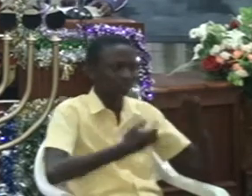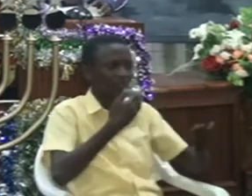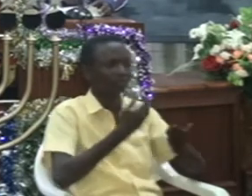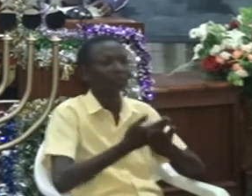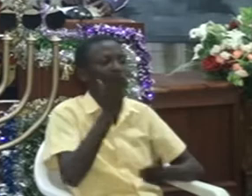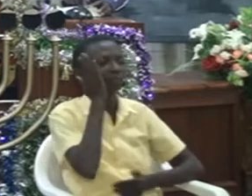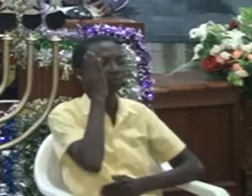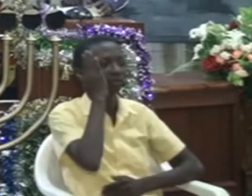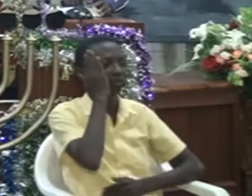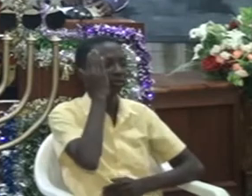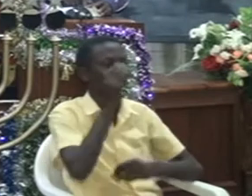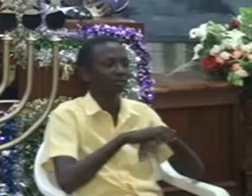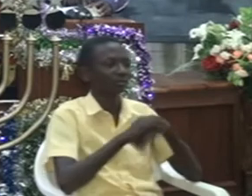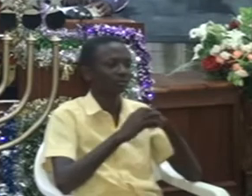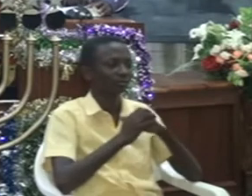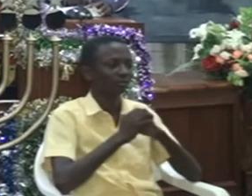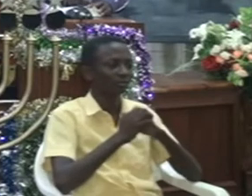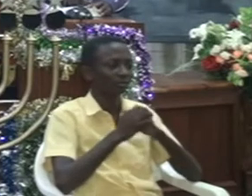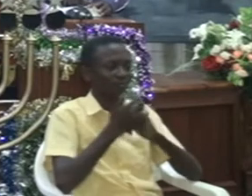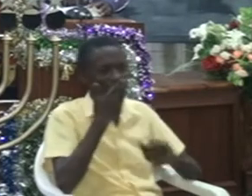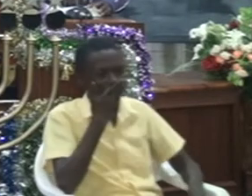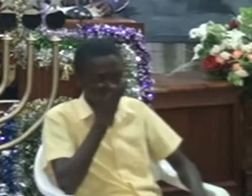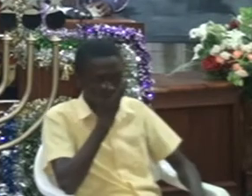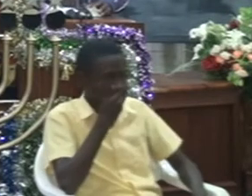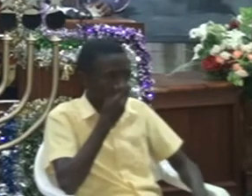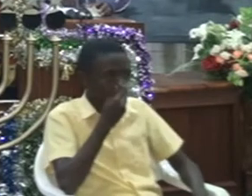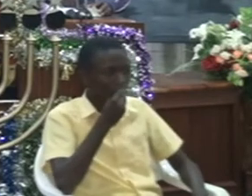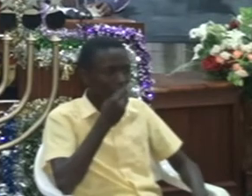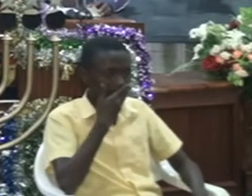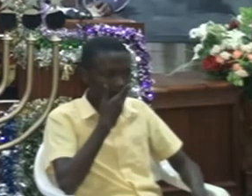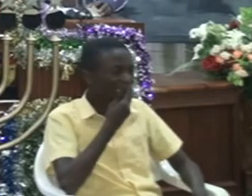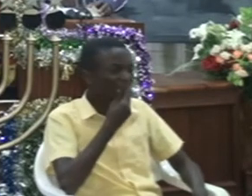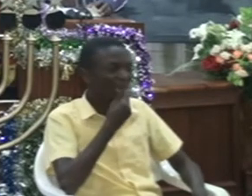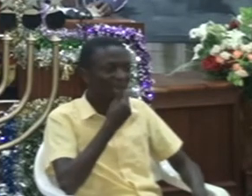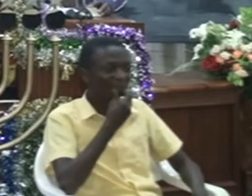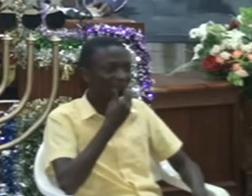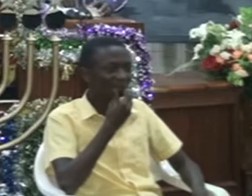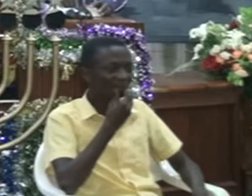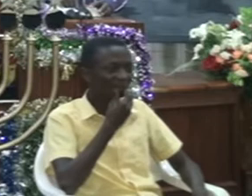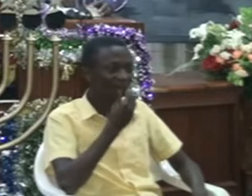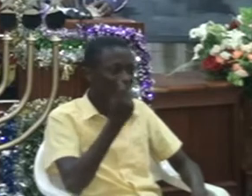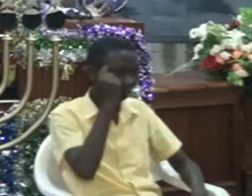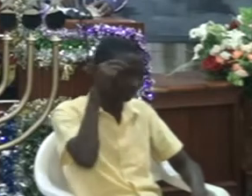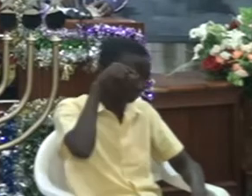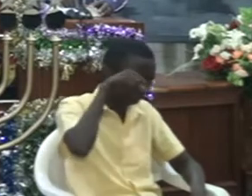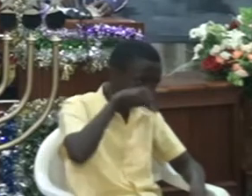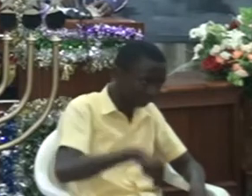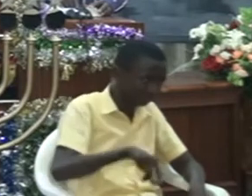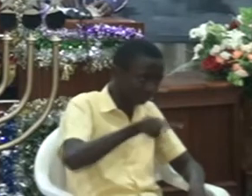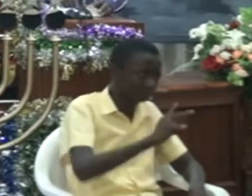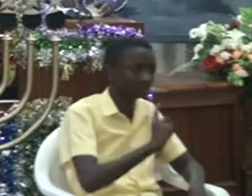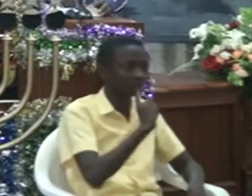kujua mapendo ya Kristo yanayopita ufahamu yote. En sorte que